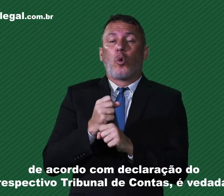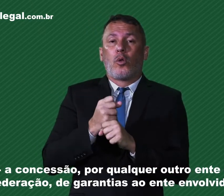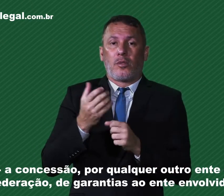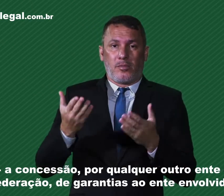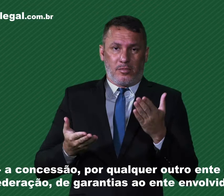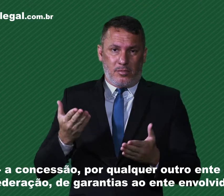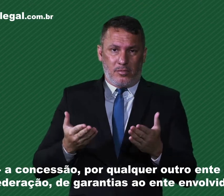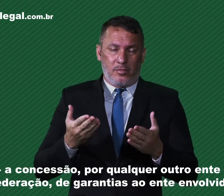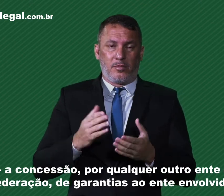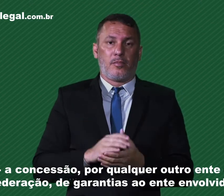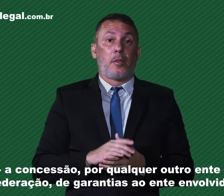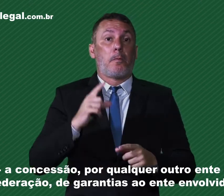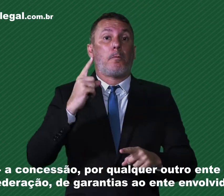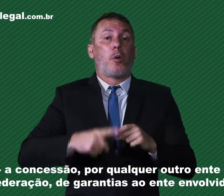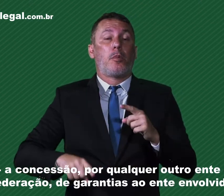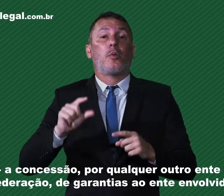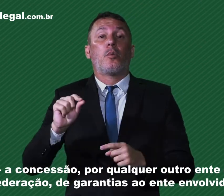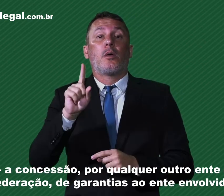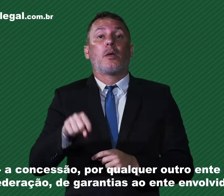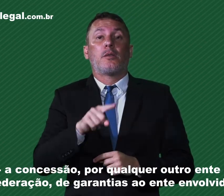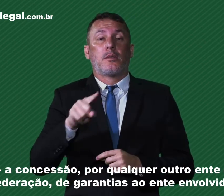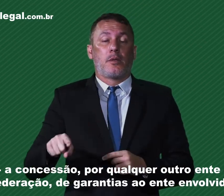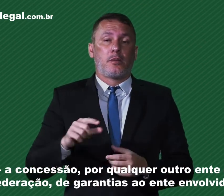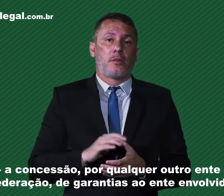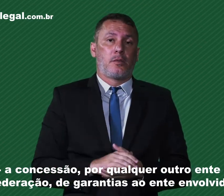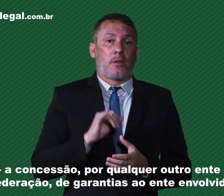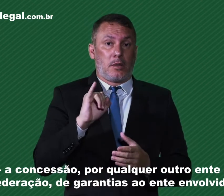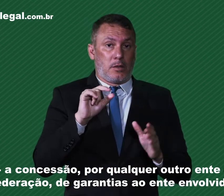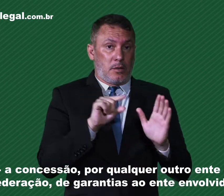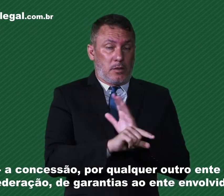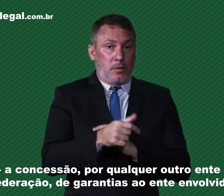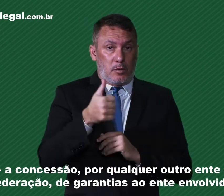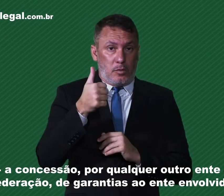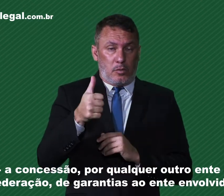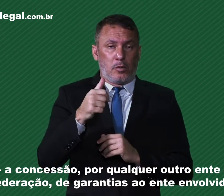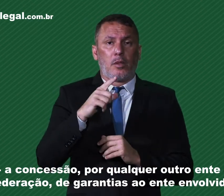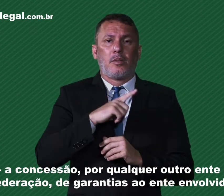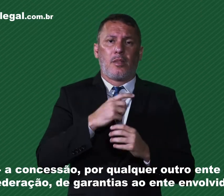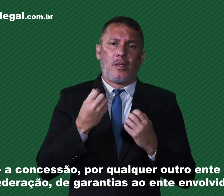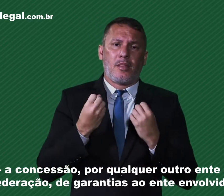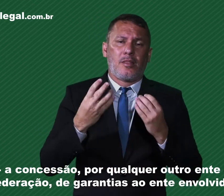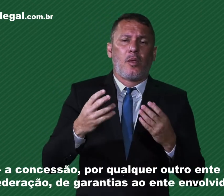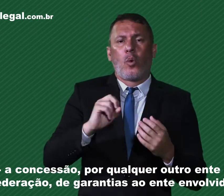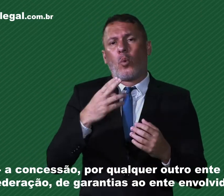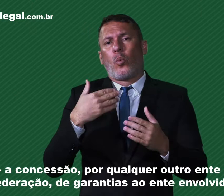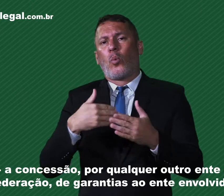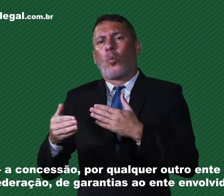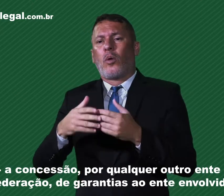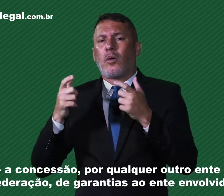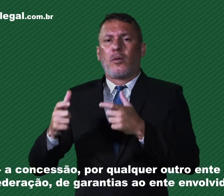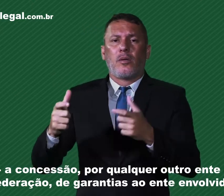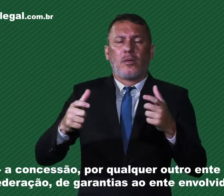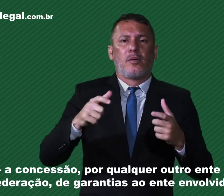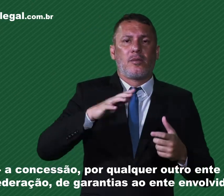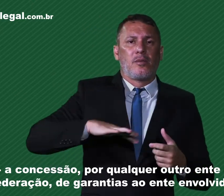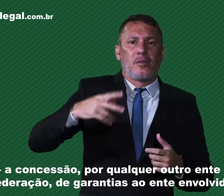inciso 1 a concessão por qualquer outro ente da federação de garantias ao ente envolvido